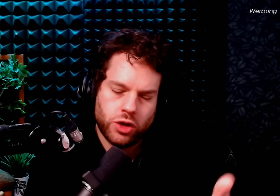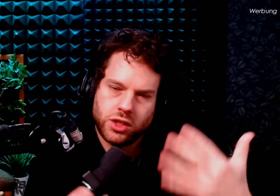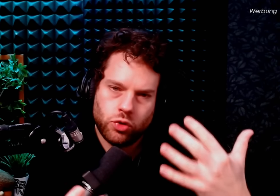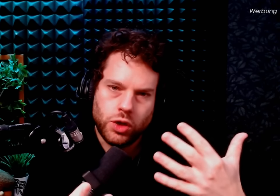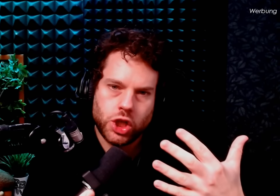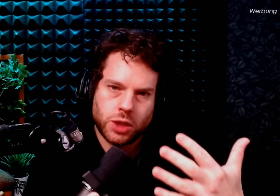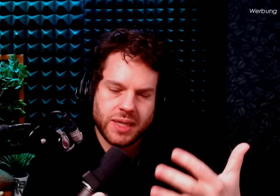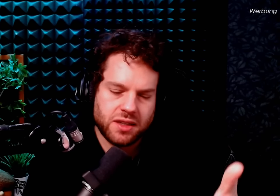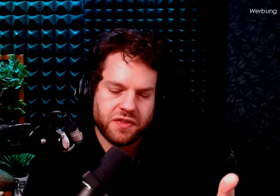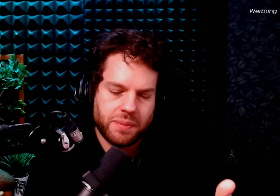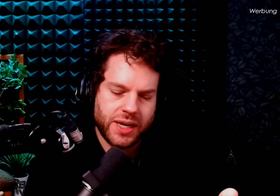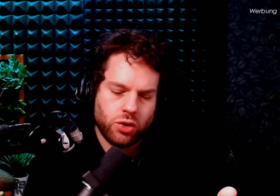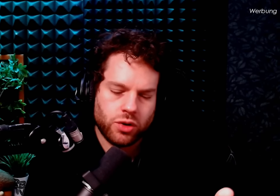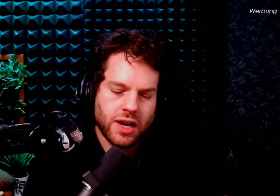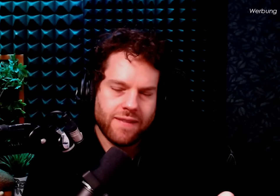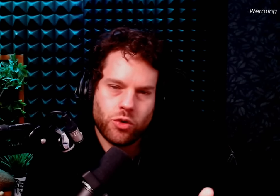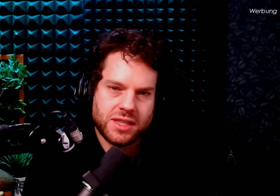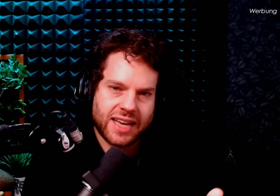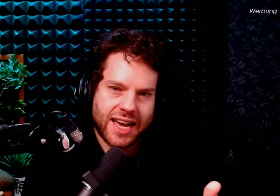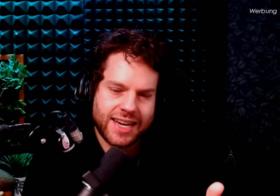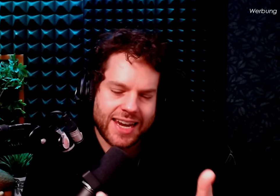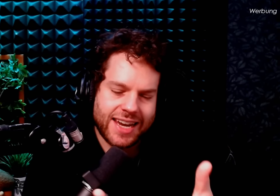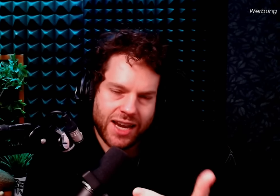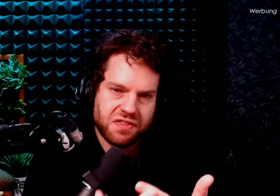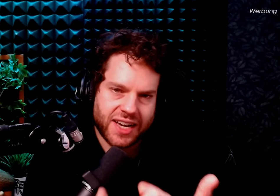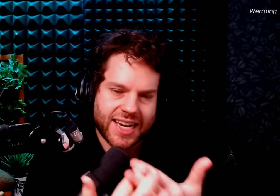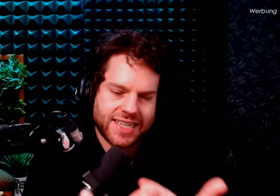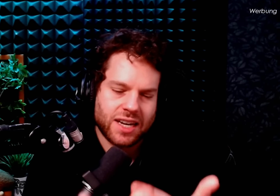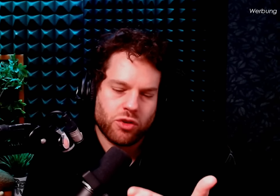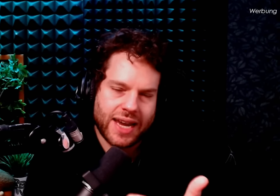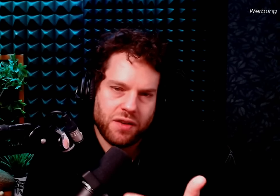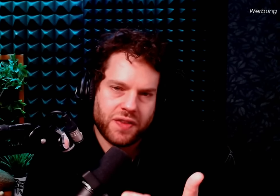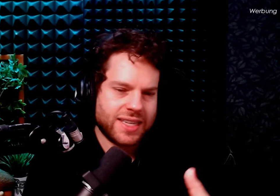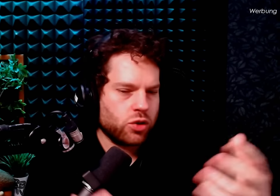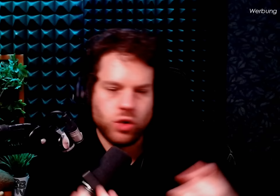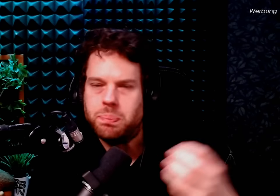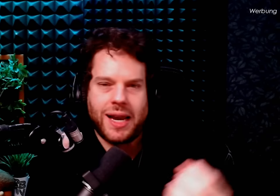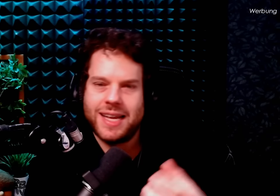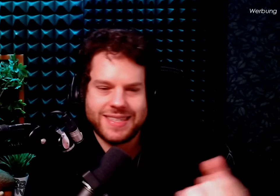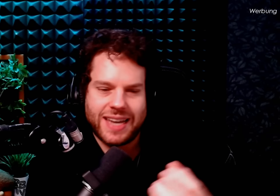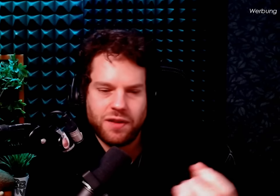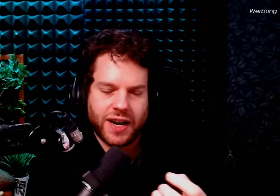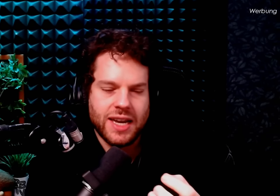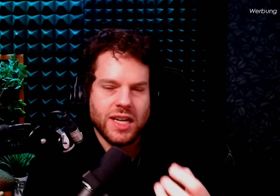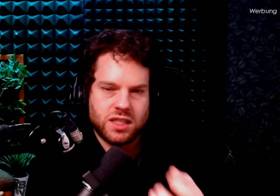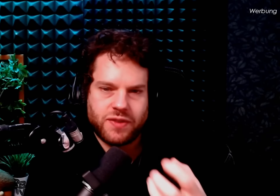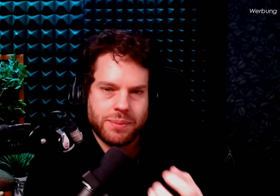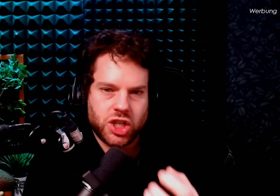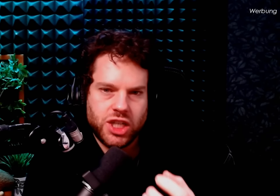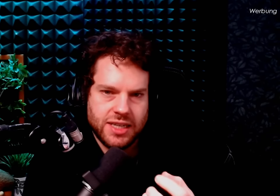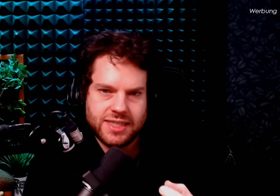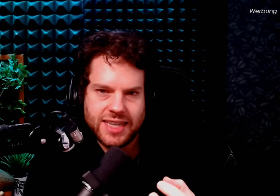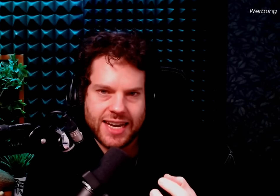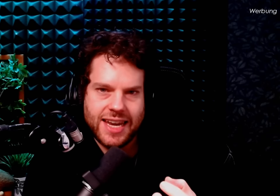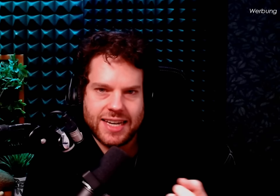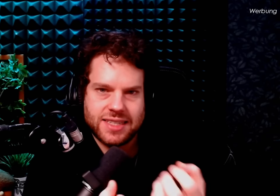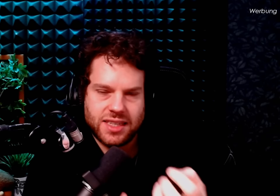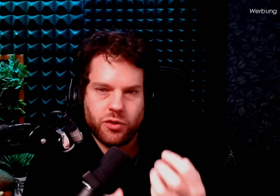geölte, gut geschmierte Verbindung, wo die Zahnräder einfach rattern, wo man einfach da durchballert. Das ist einfach zwei Maschinen, die sich annähern, die sich